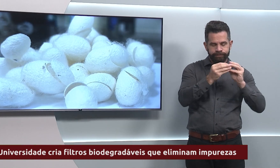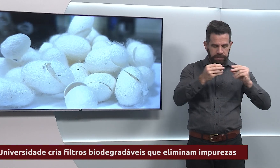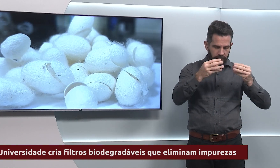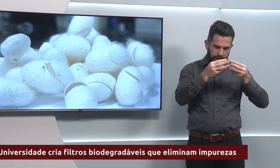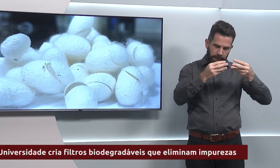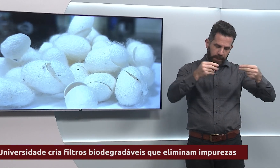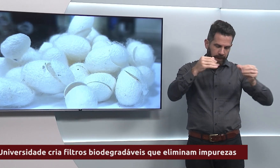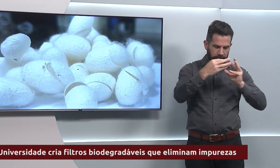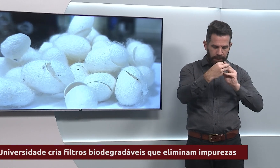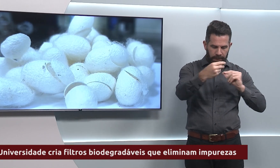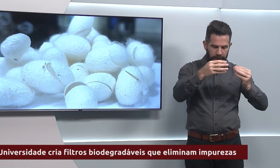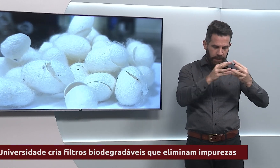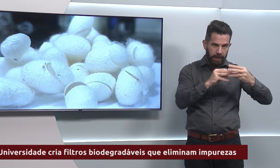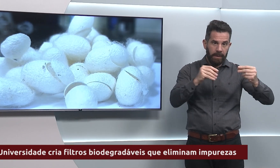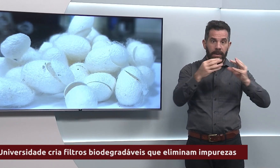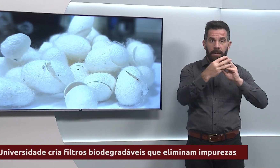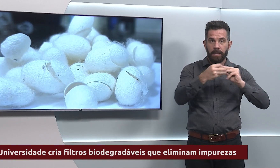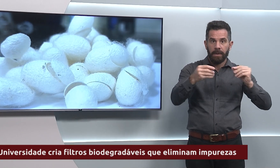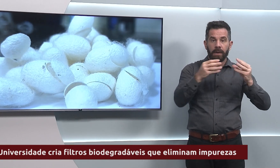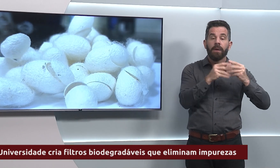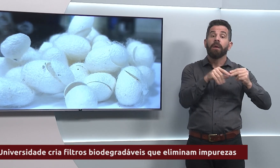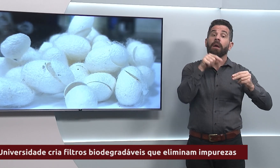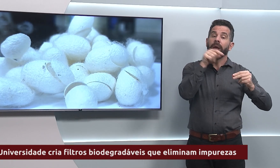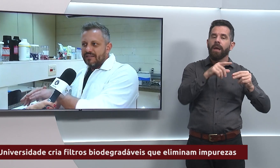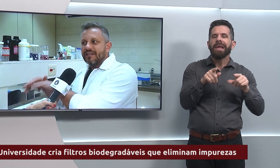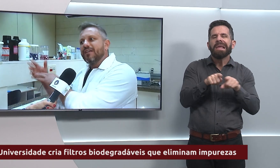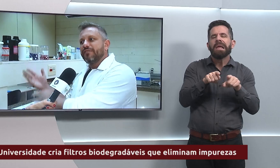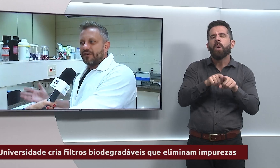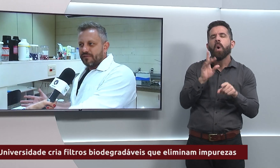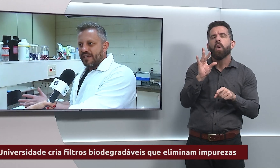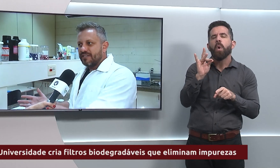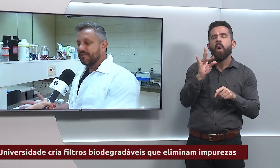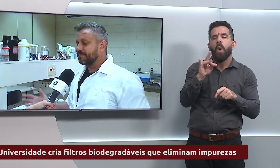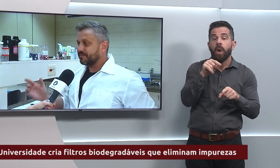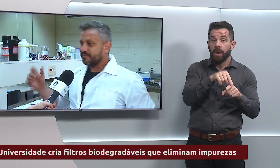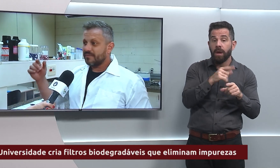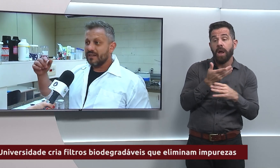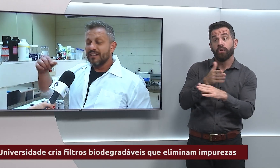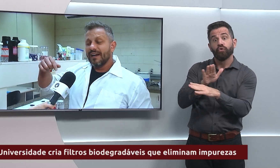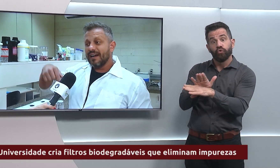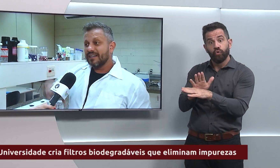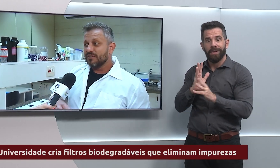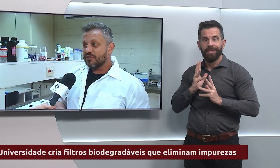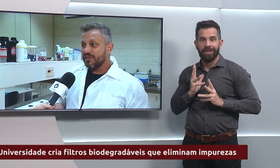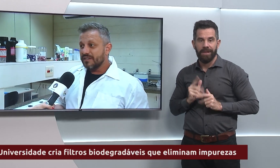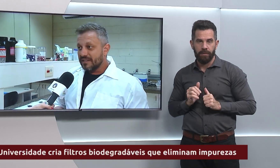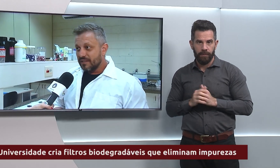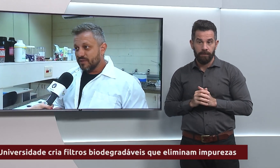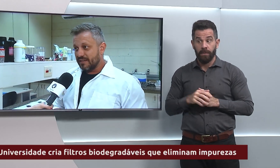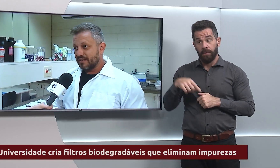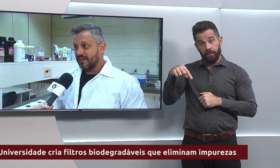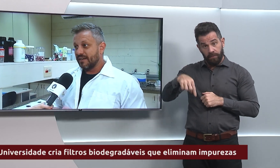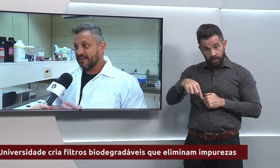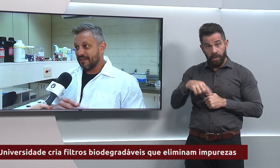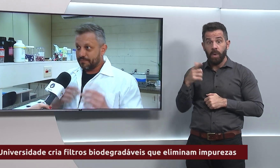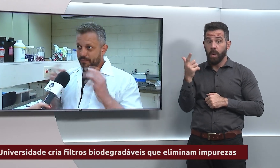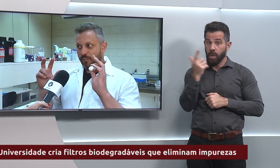esse fiozinho. Então, a gente tem que dissolver essa cola, que é uma proteína, e que vira efluente. Aqui nós utilizamos essa